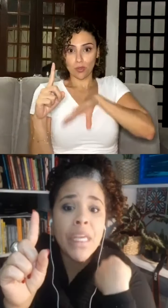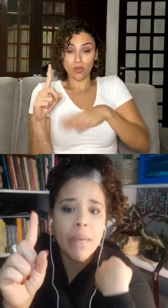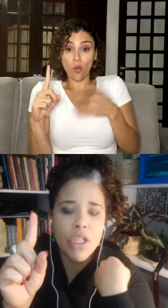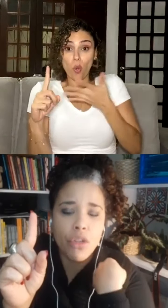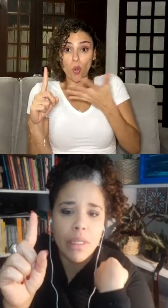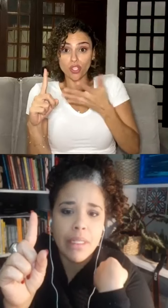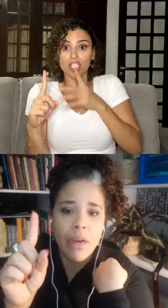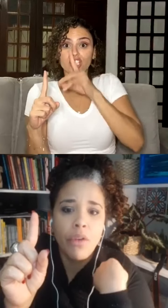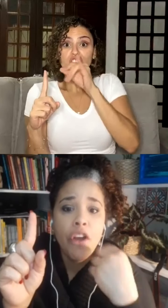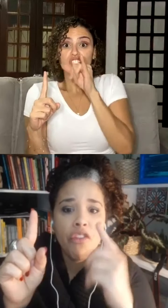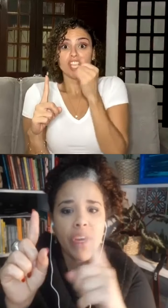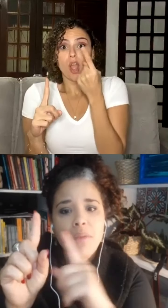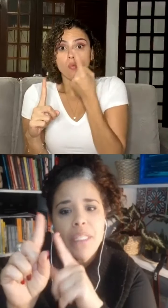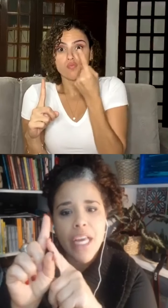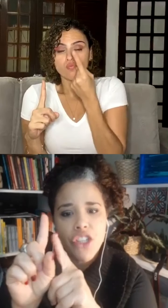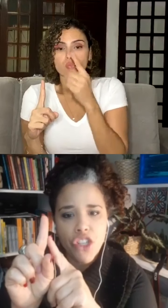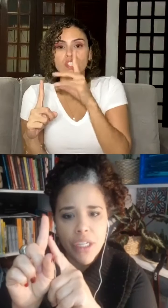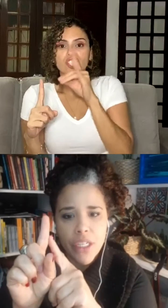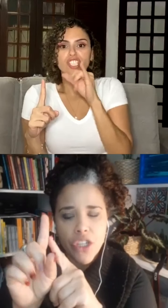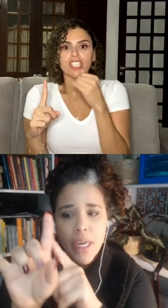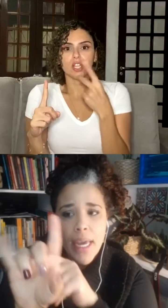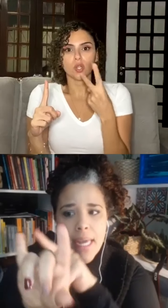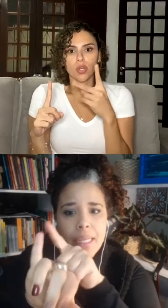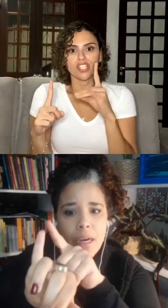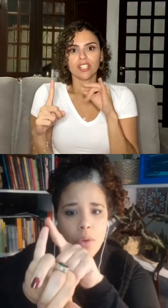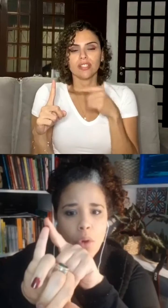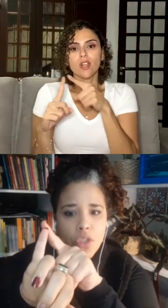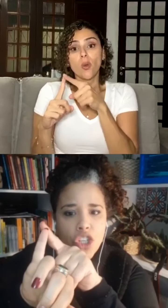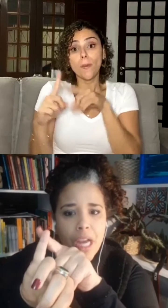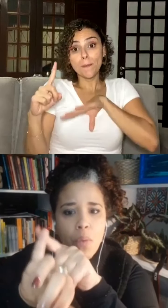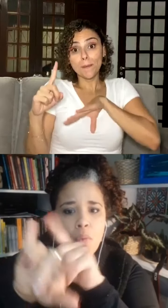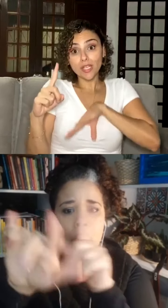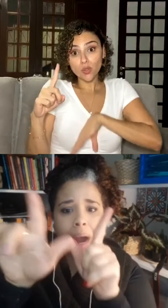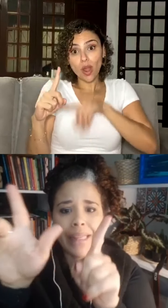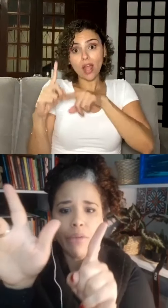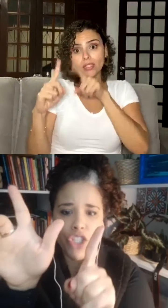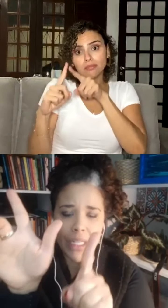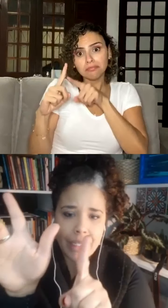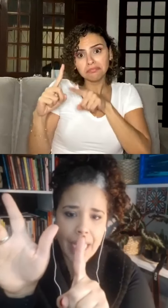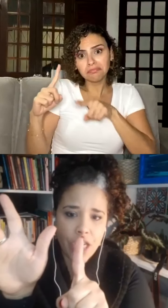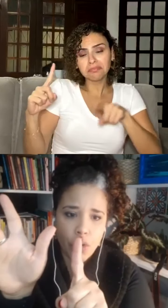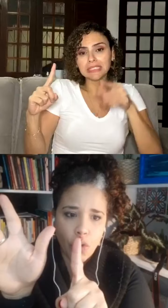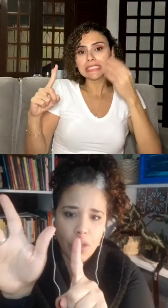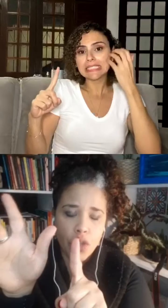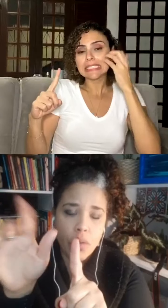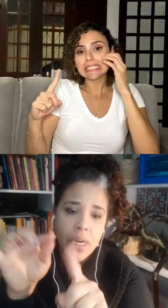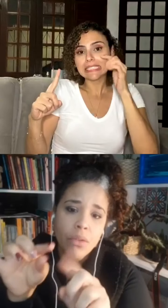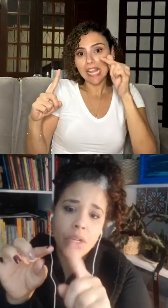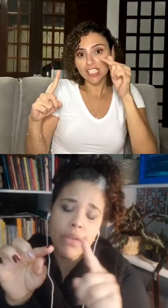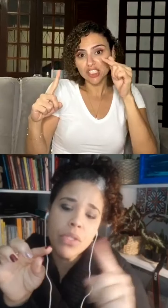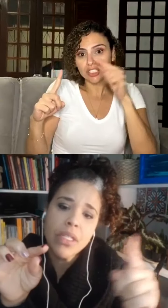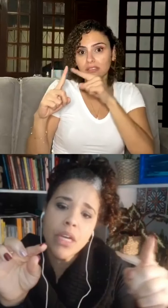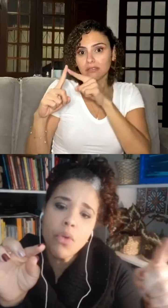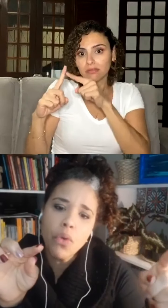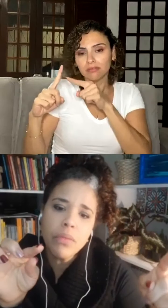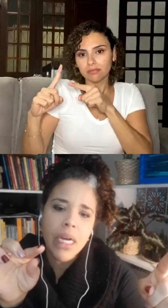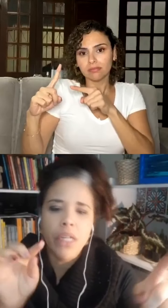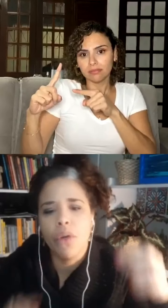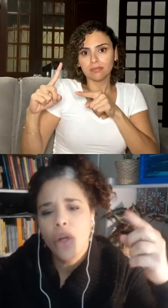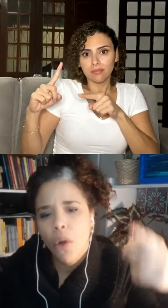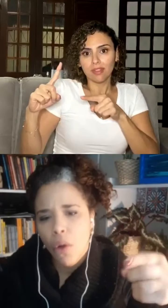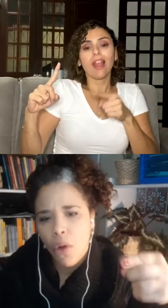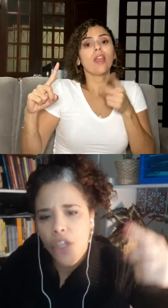minha menstruação fica uns 7 dias. Então, o dia 1 até o dia 7 eu estou menstruando e eu sigo